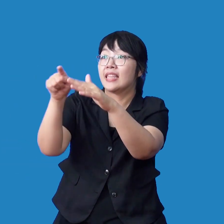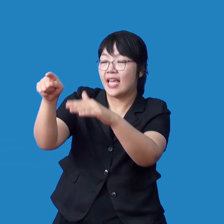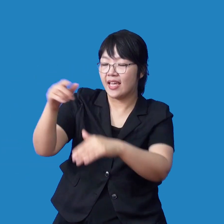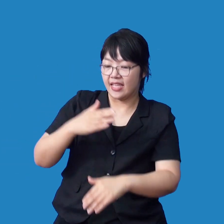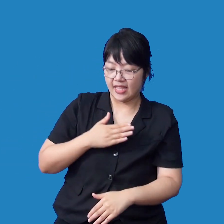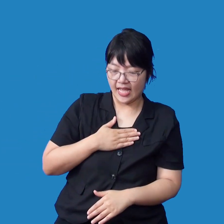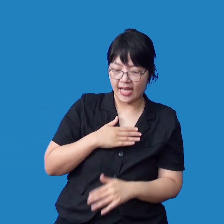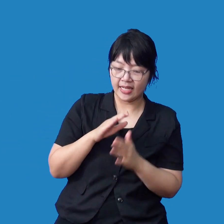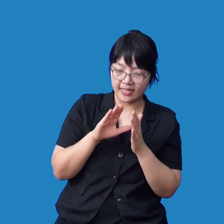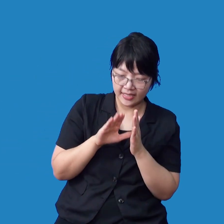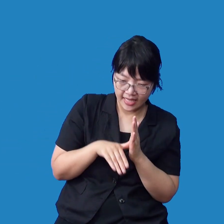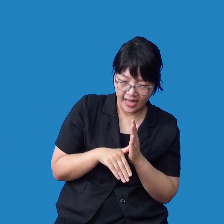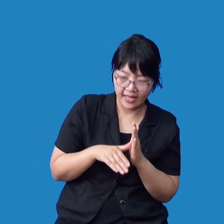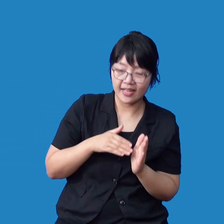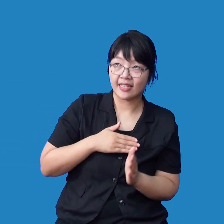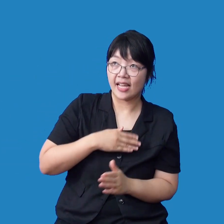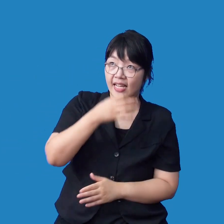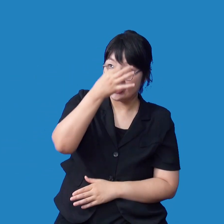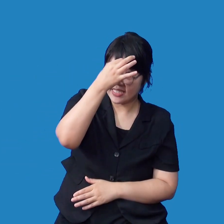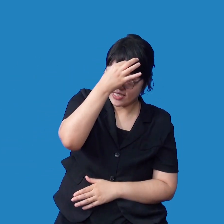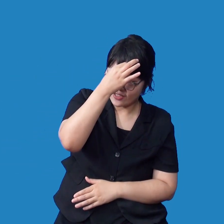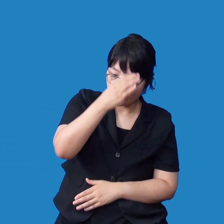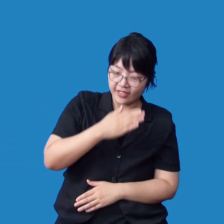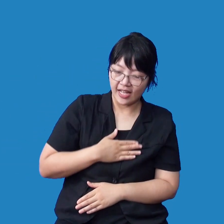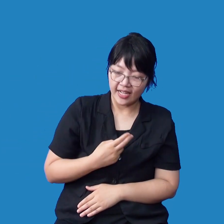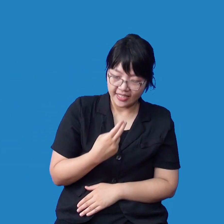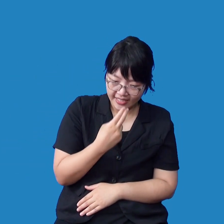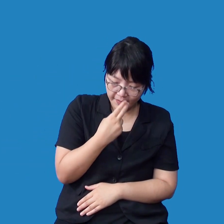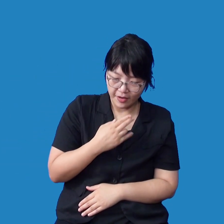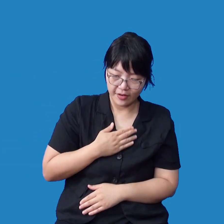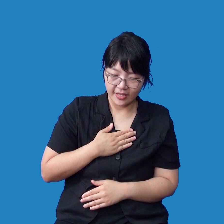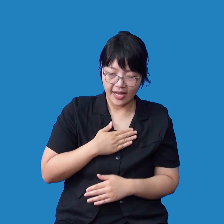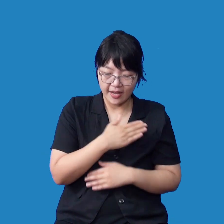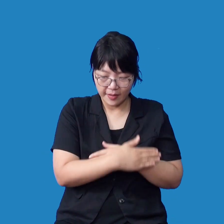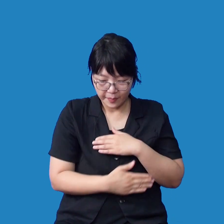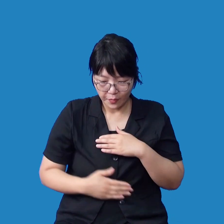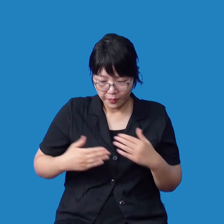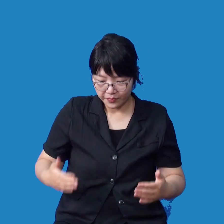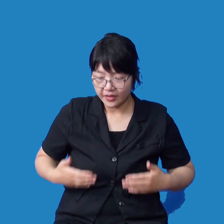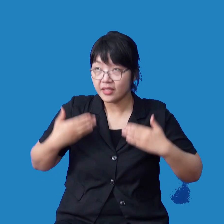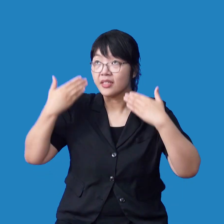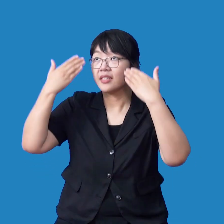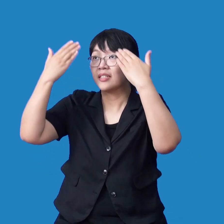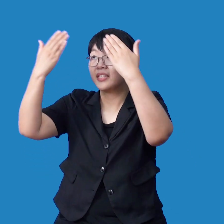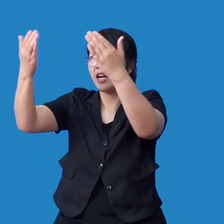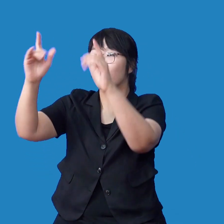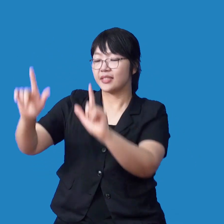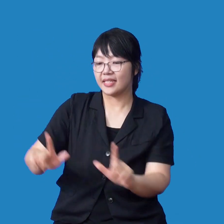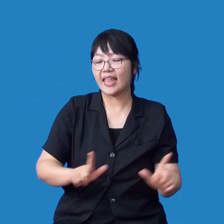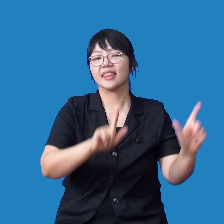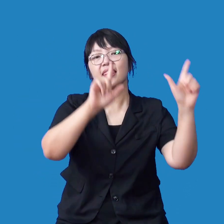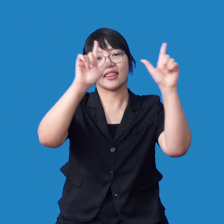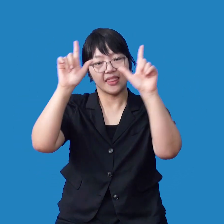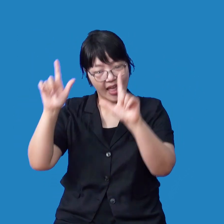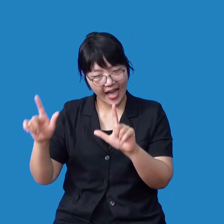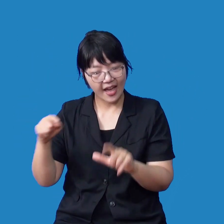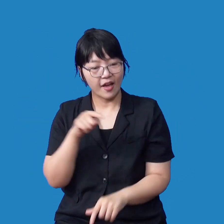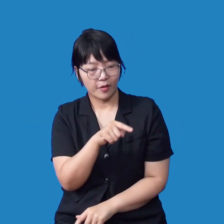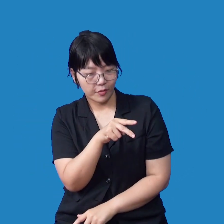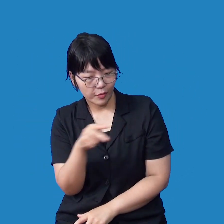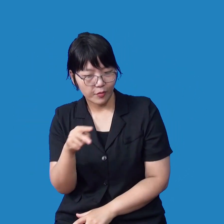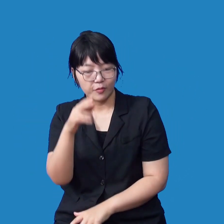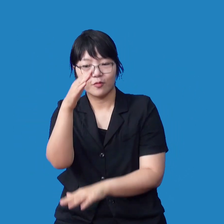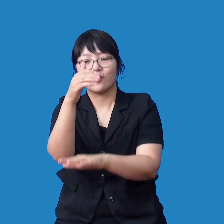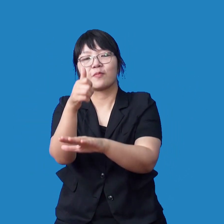우리의 모든 시간을 그분 앞에 바쳐 산다는 것, 그것이 종말론적 삶이라고 부르는